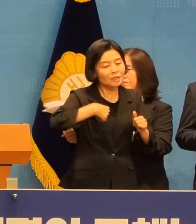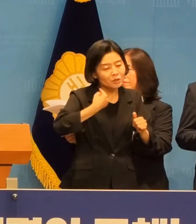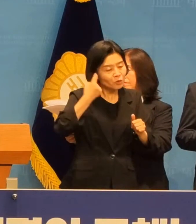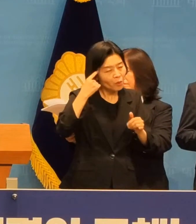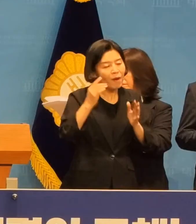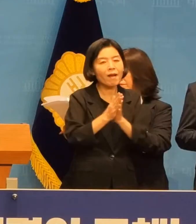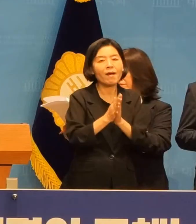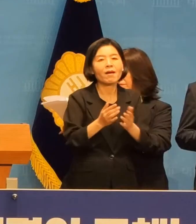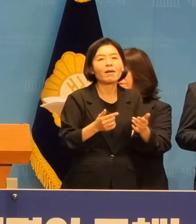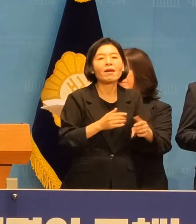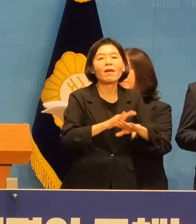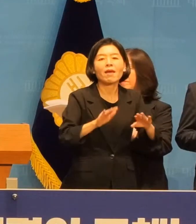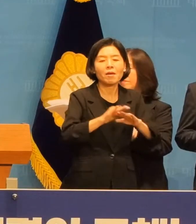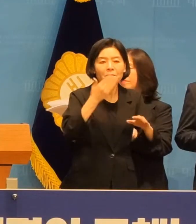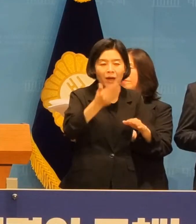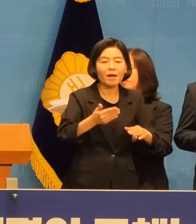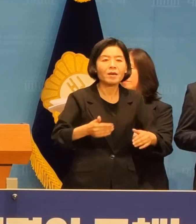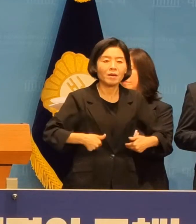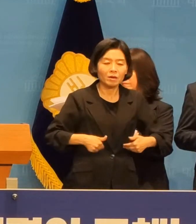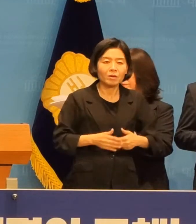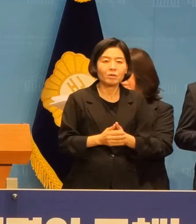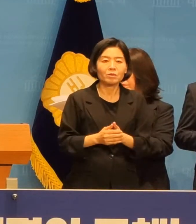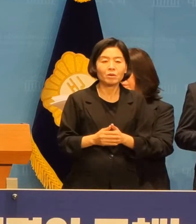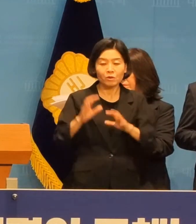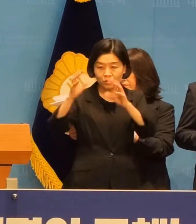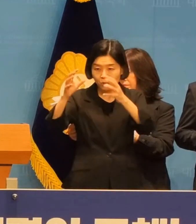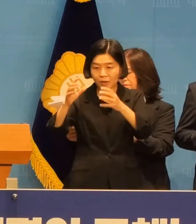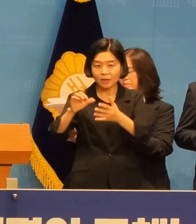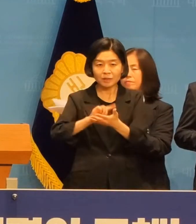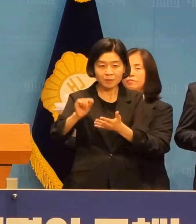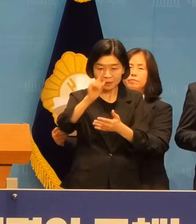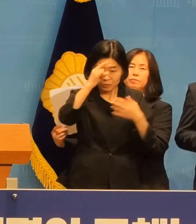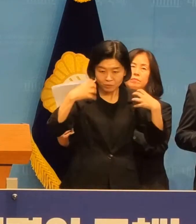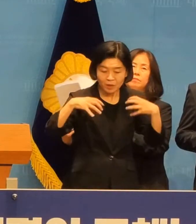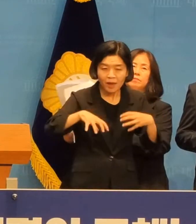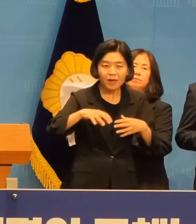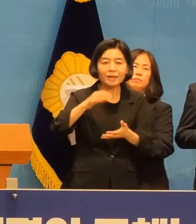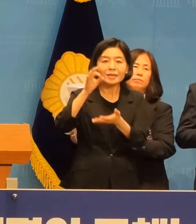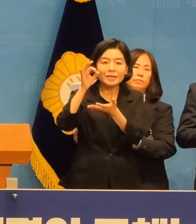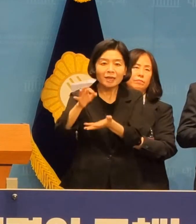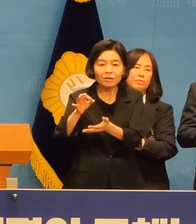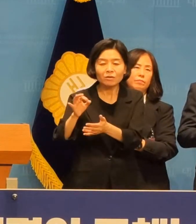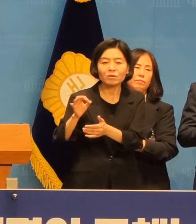국가와 지방자치단체의 재정적, 행정적 지원 의무를